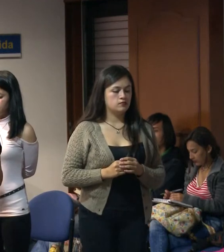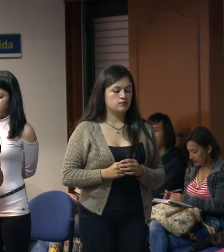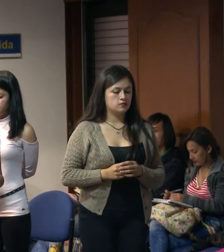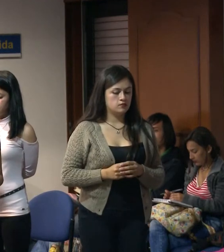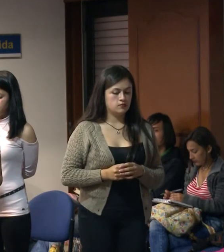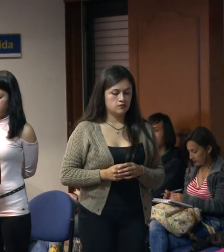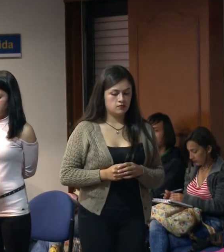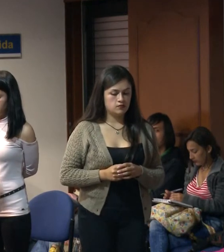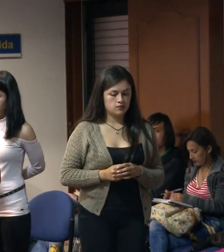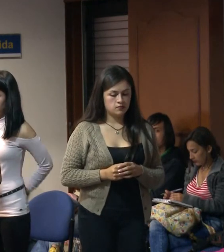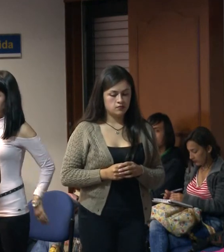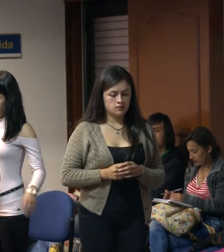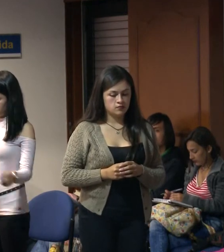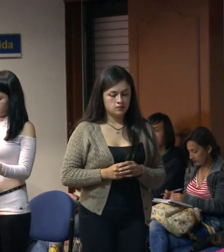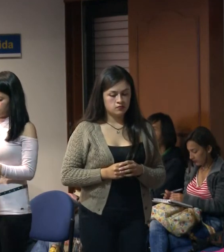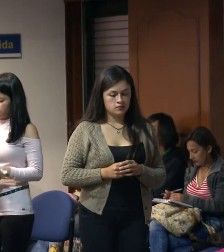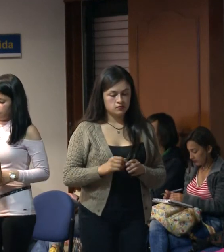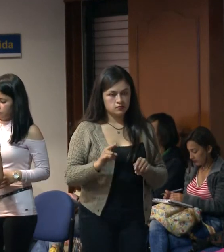el modelo de la escuela activa.